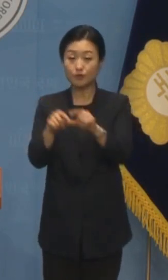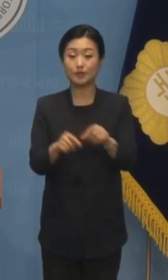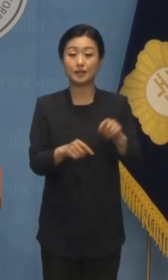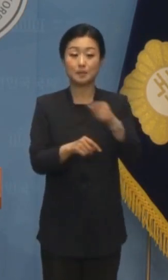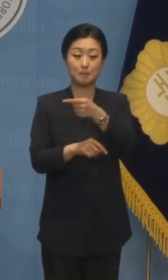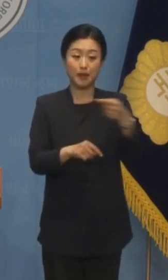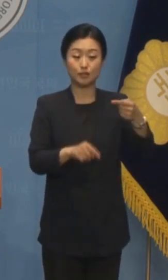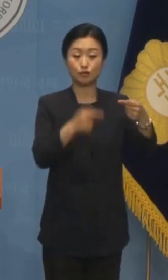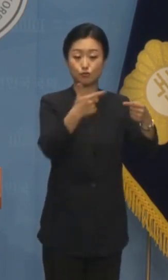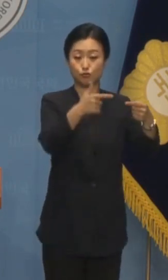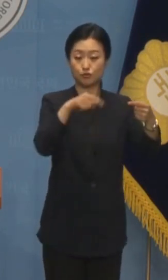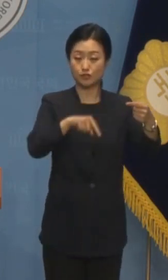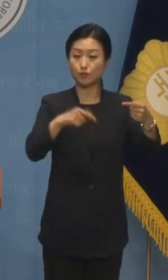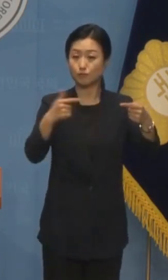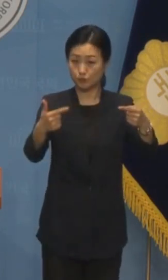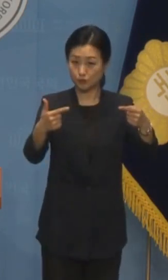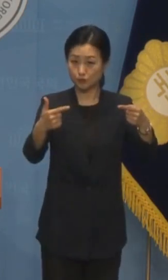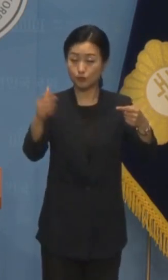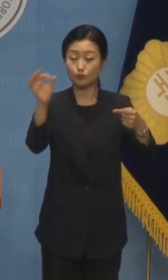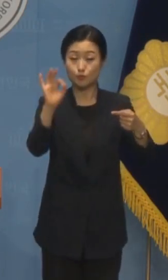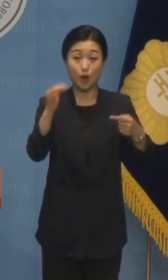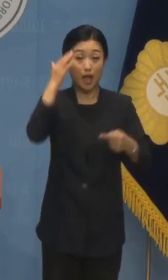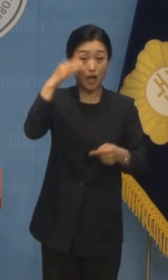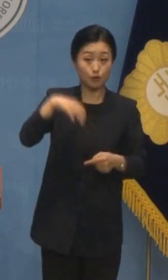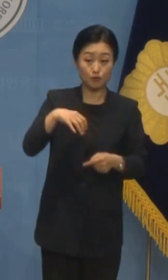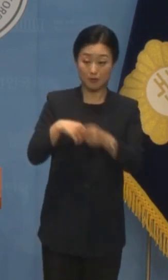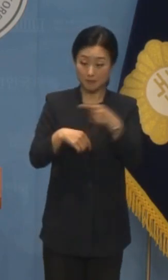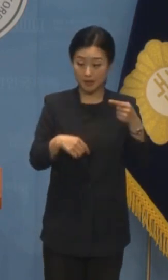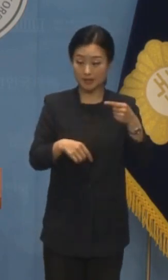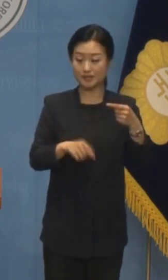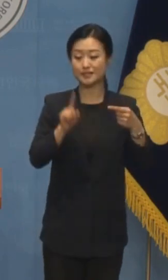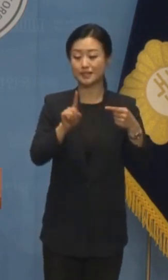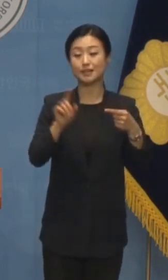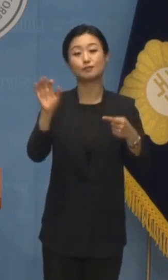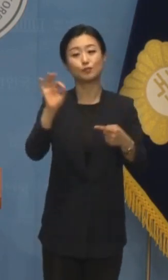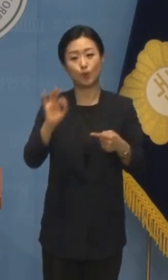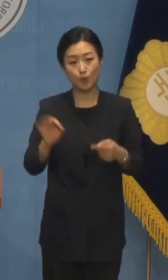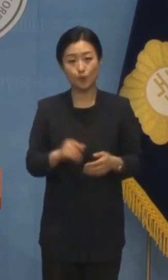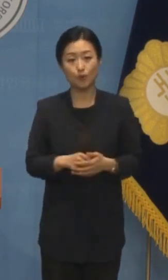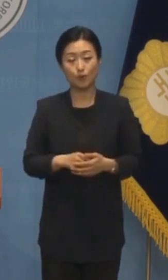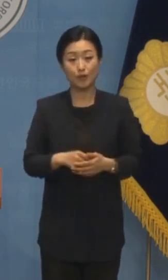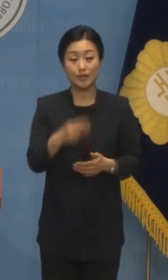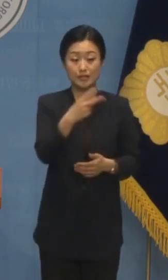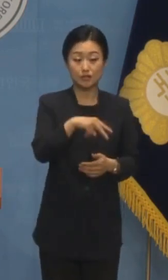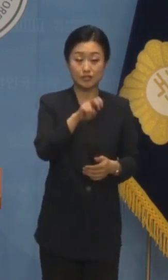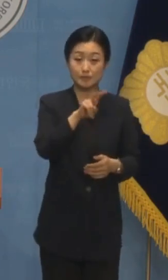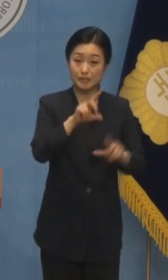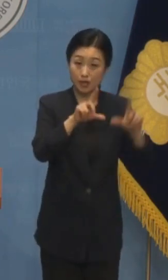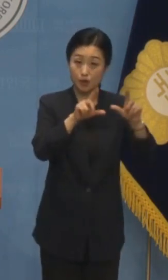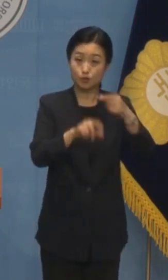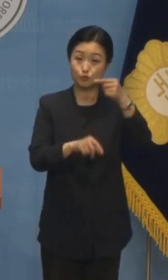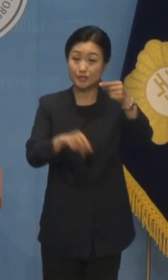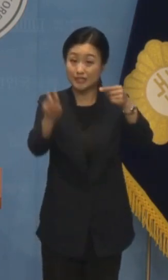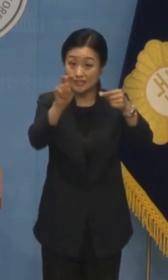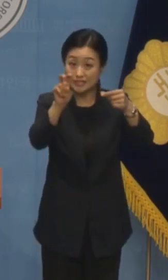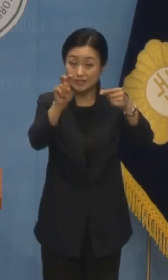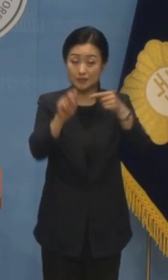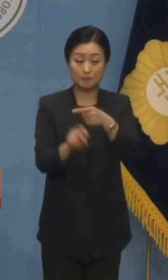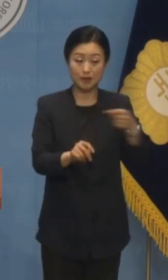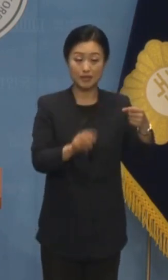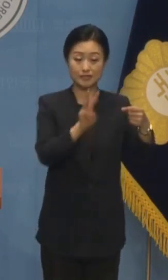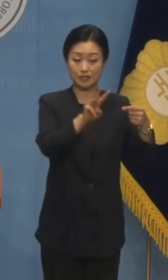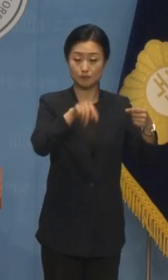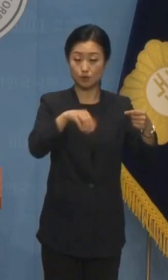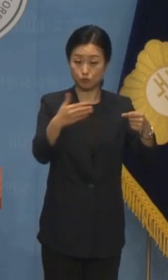마이너스 6.6%입니다. 한국은 마이너스 1%입니다. 2022년에도 G20은 마이너스